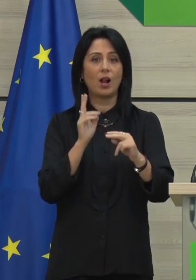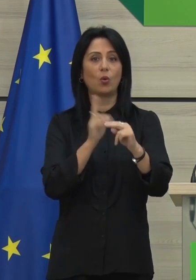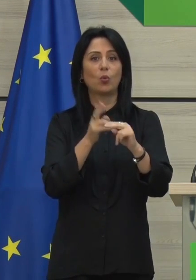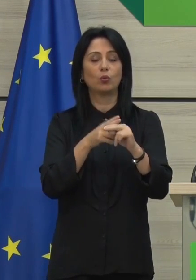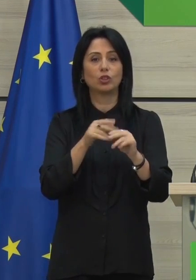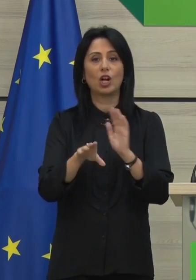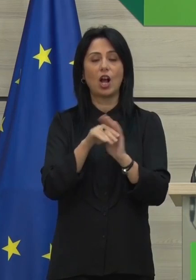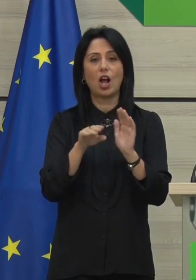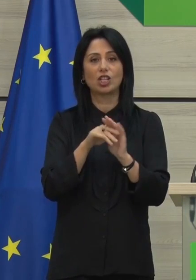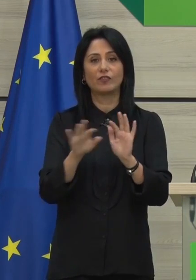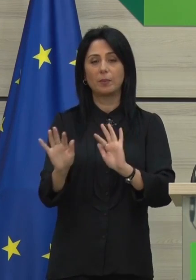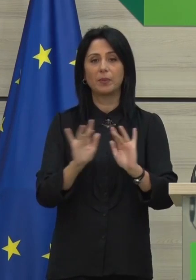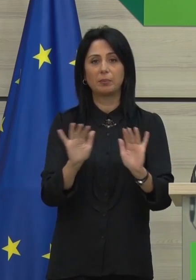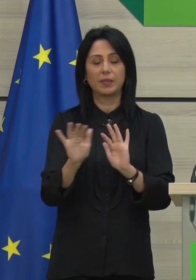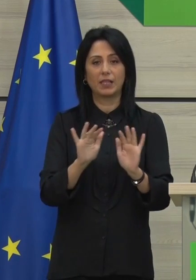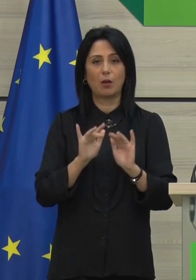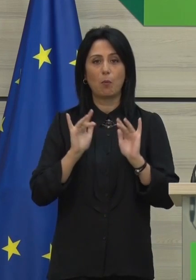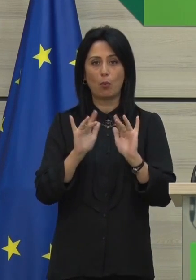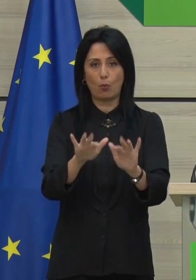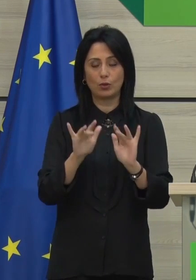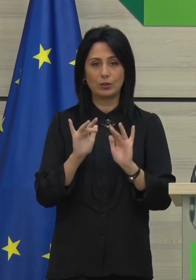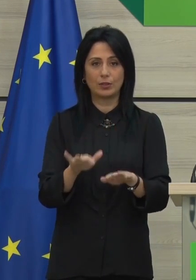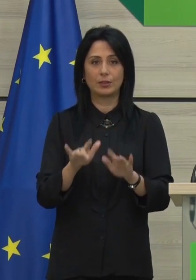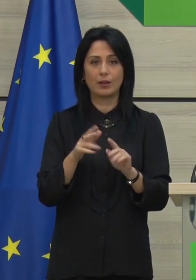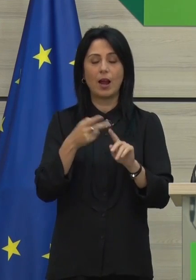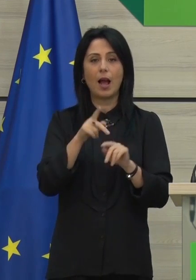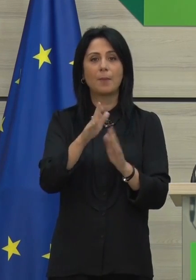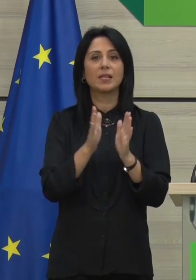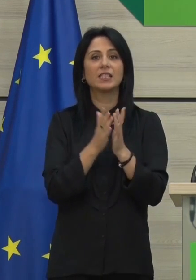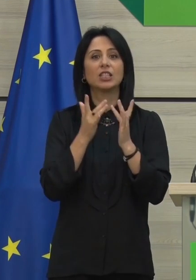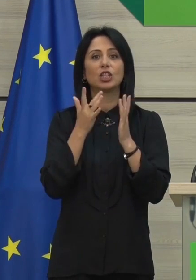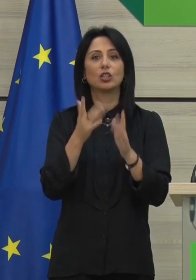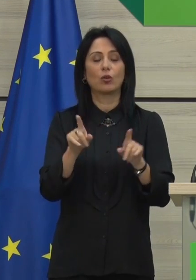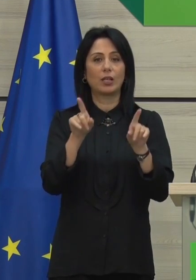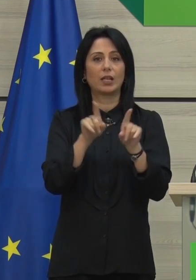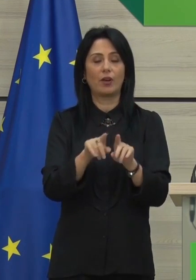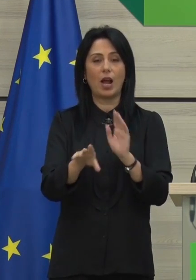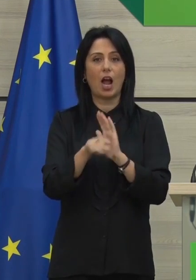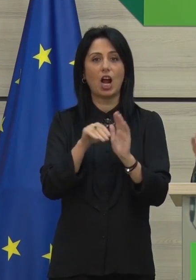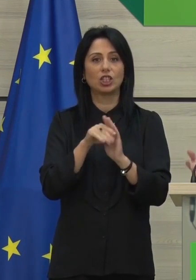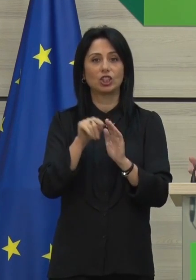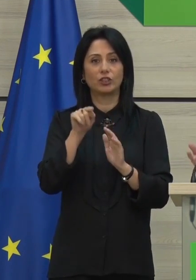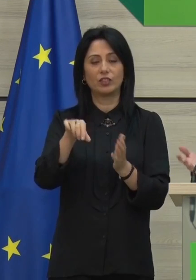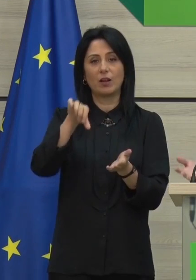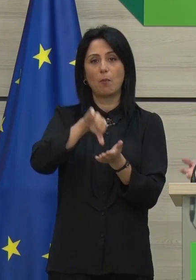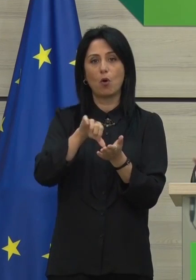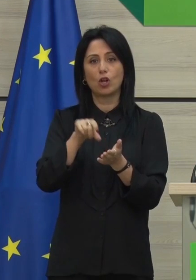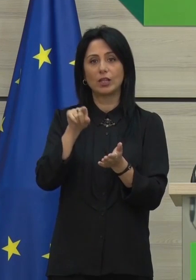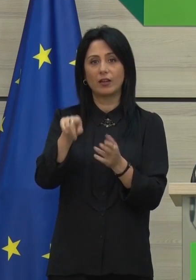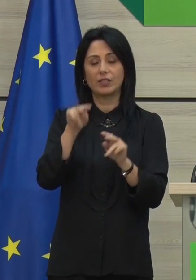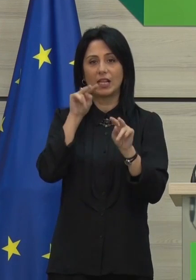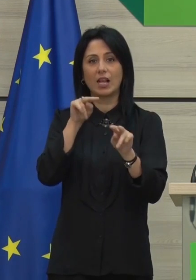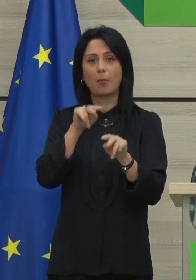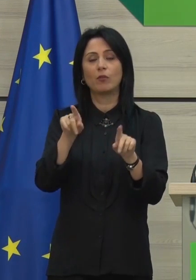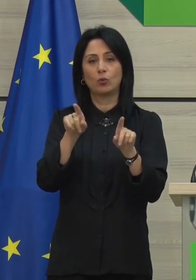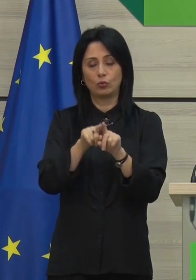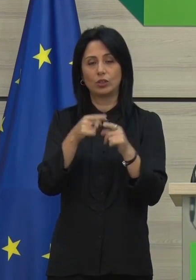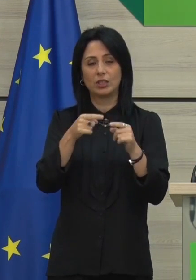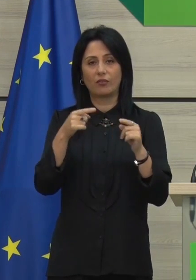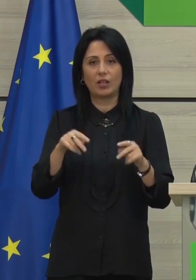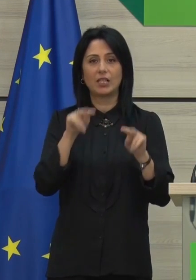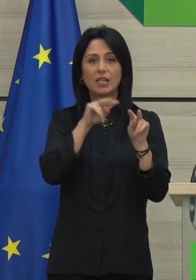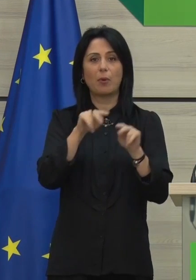უშლიდა არჩევნების მიმდინარეობის პროცესს. ამას ითხოვდა ასევე არჩევნებში მონაწილე დამკვირვებელი